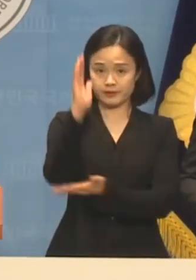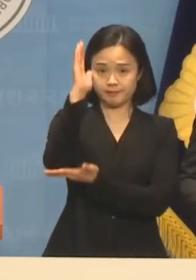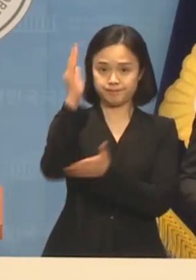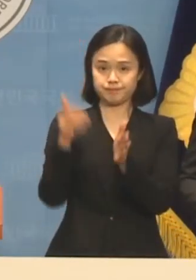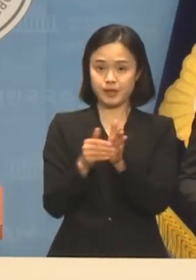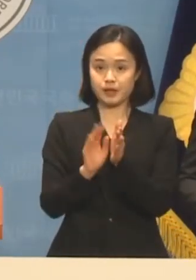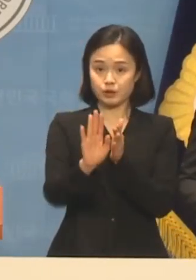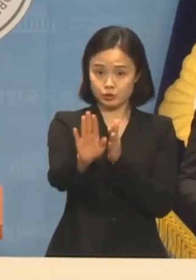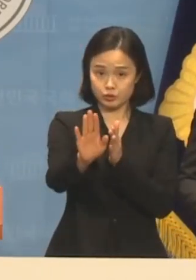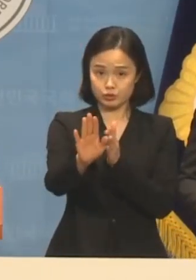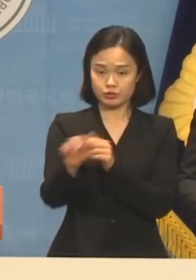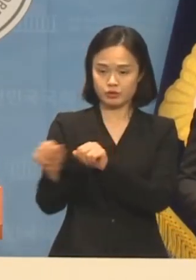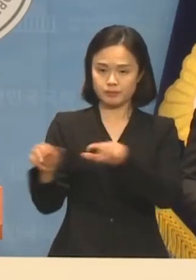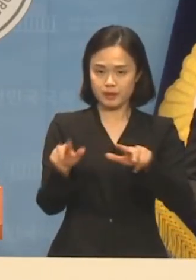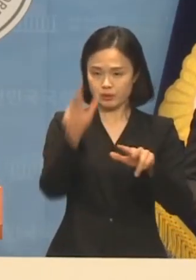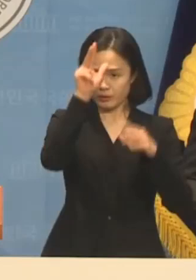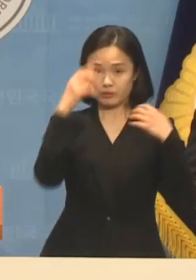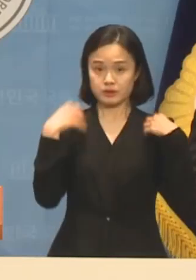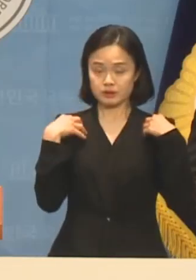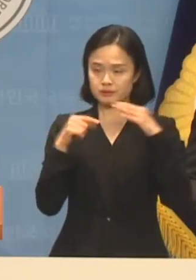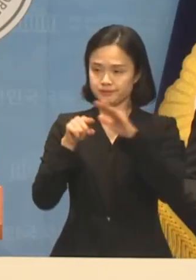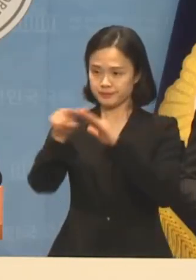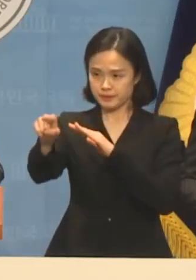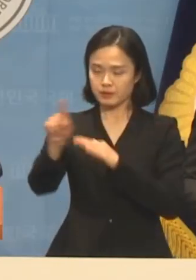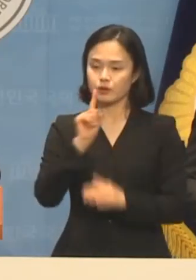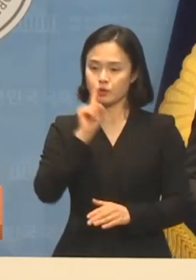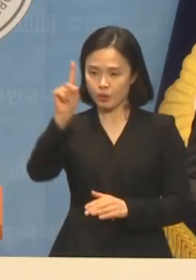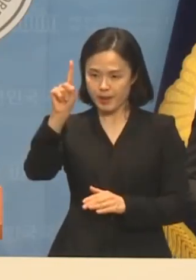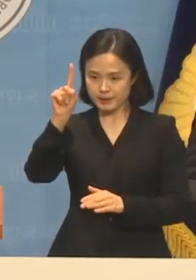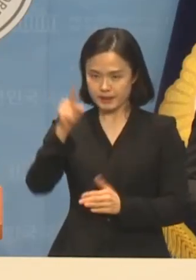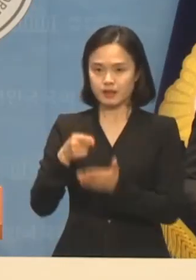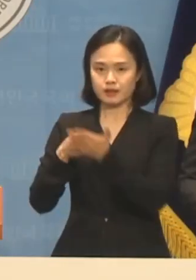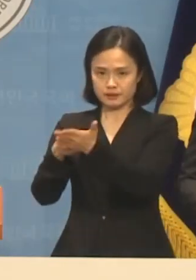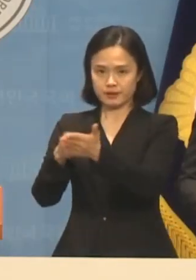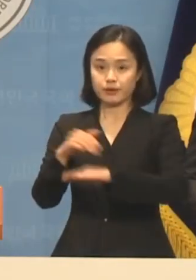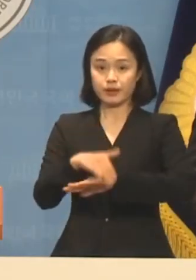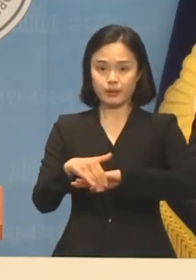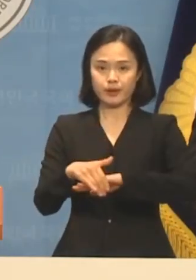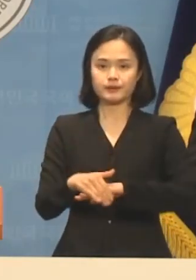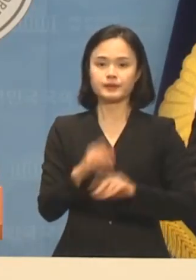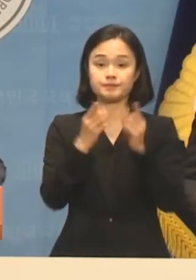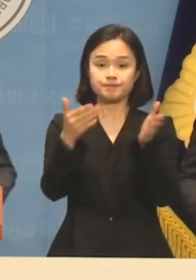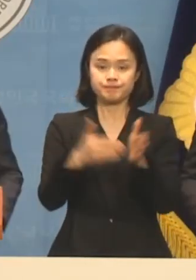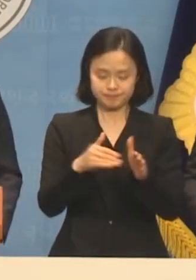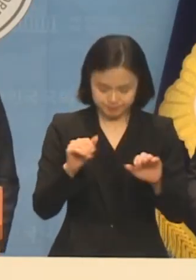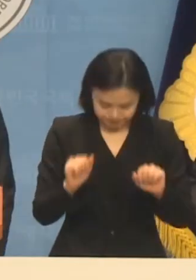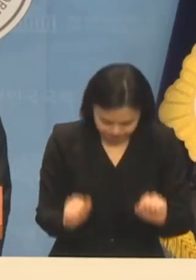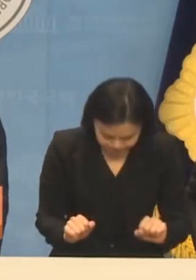국가수사본부에 준비한 고발장을 접수할 예정입니다. 예, 오늘 기자회견 마치겠습니다. 고맙습니다.